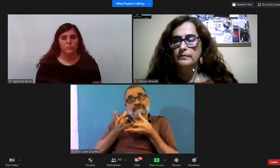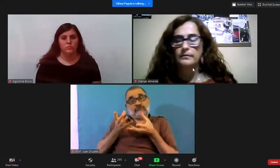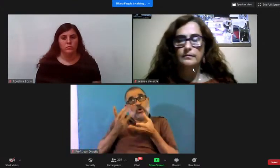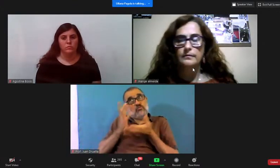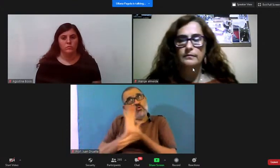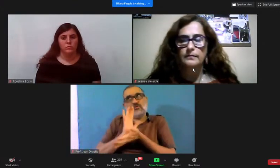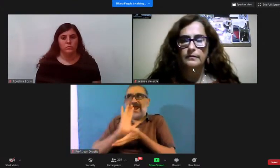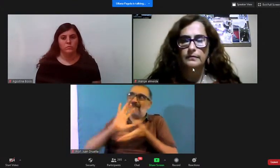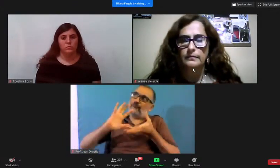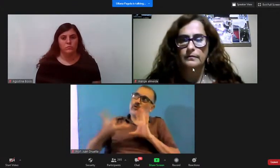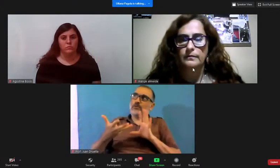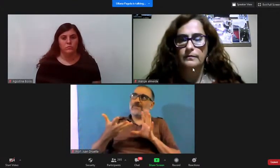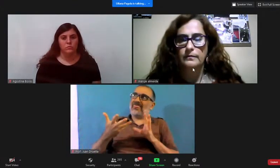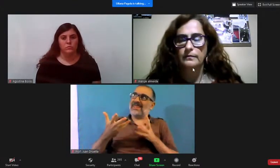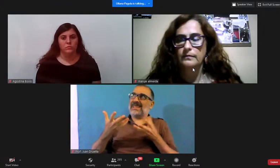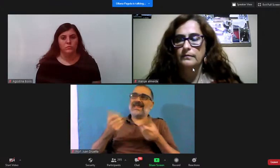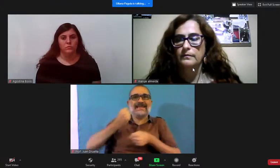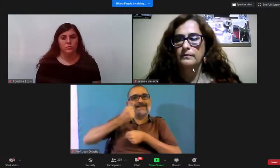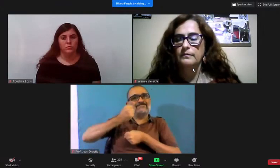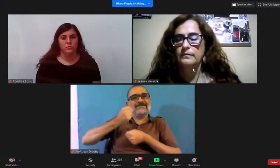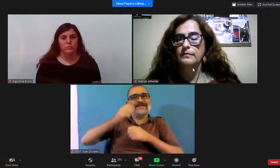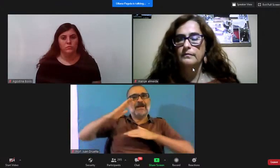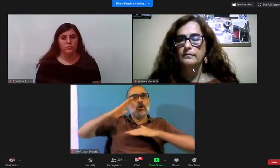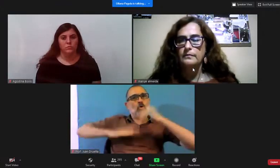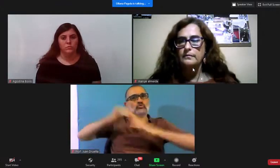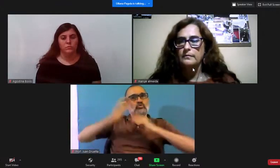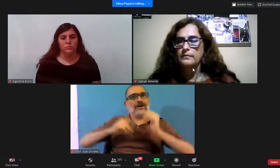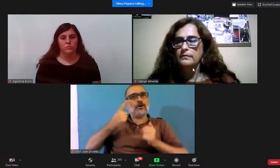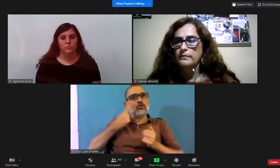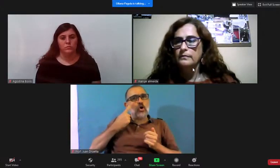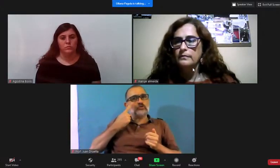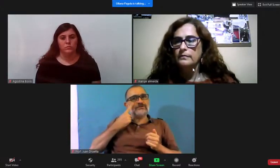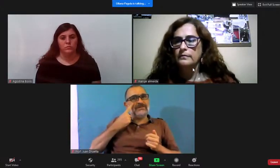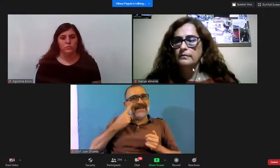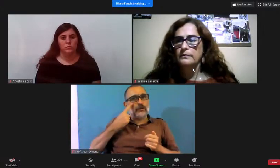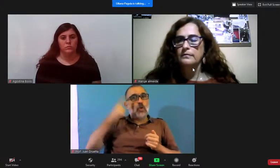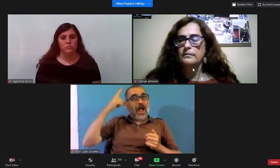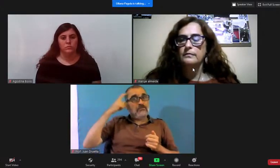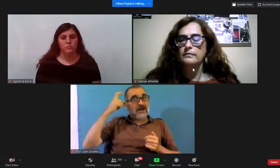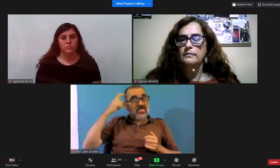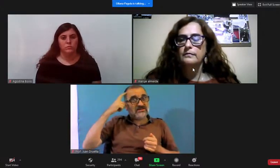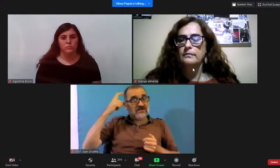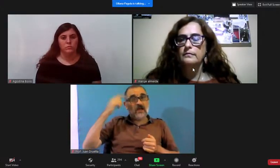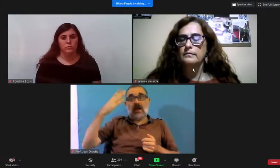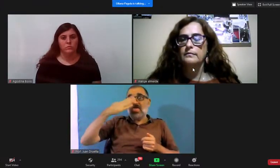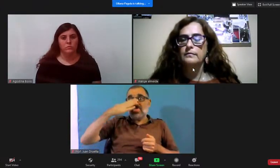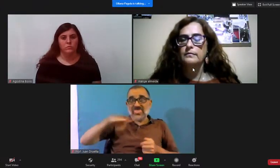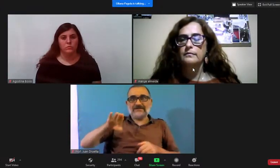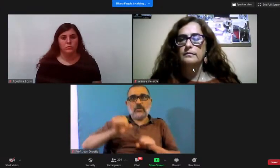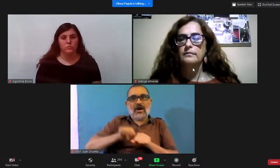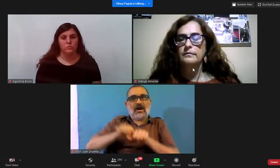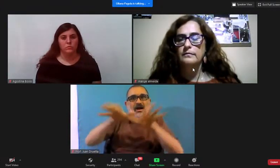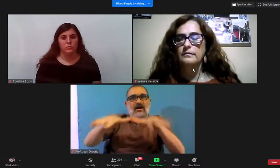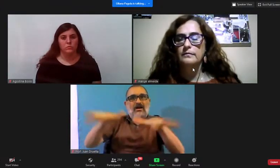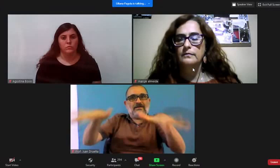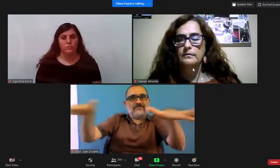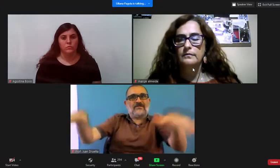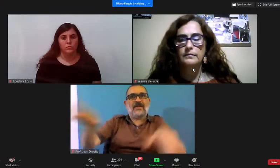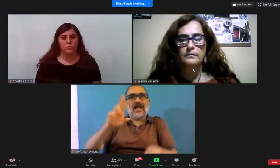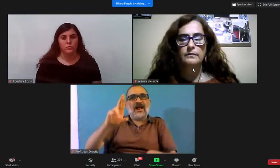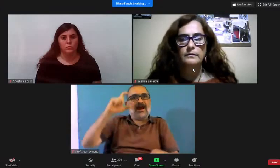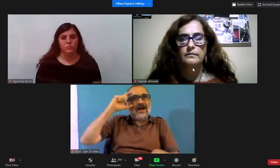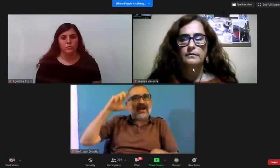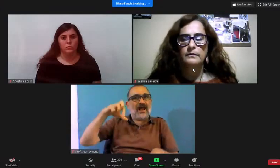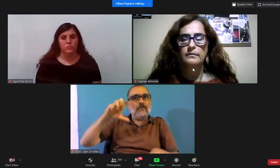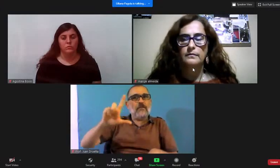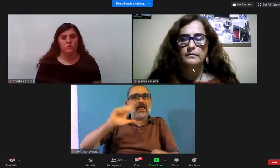persona, formando parte de esa comunidad, puede colaborar en la construcción del conocimiento, en